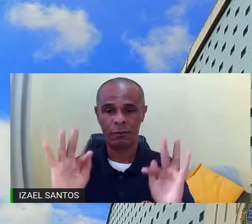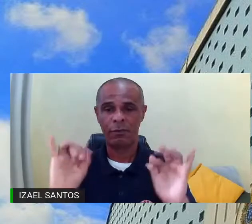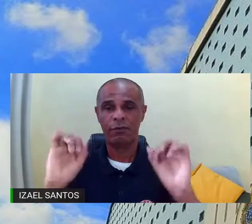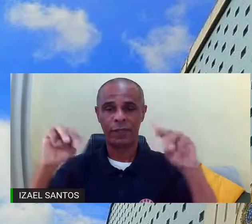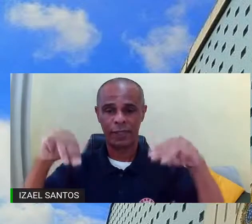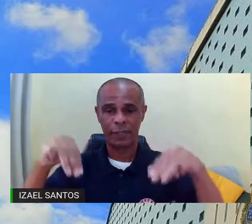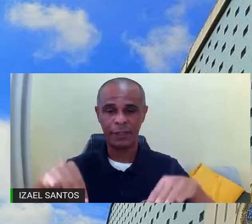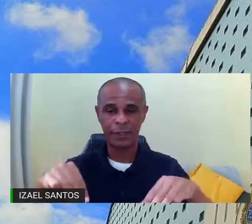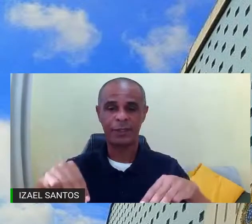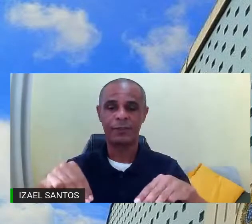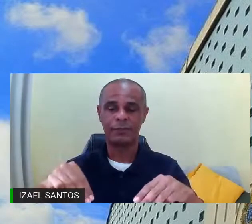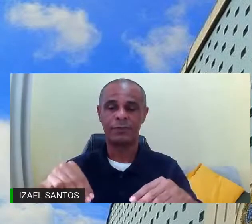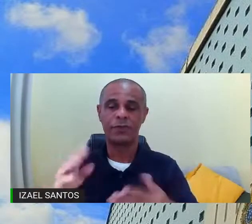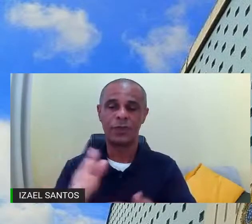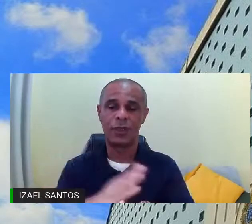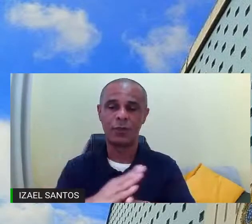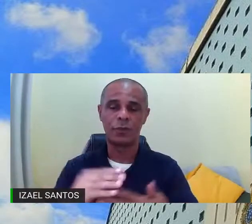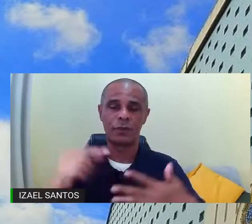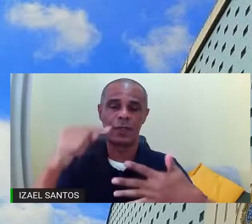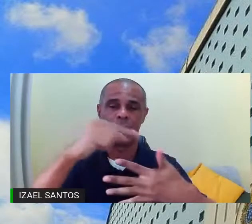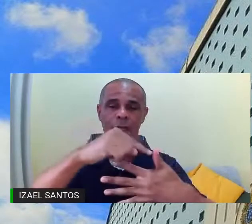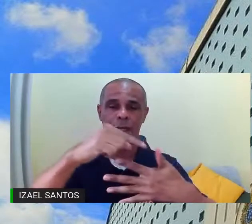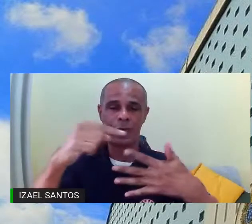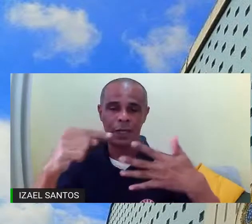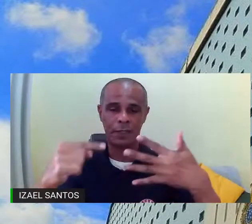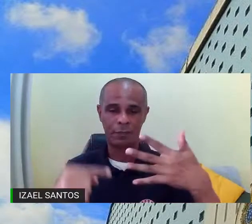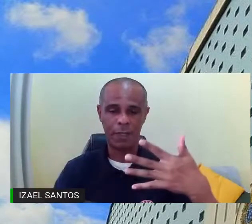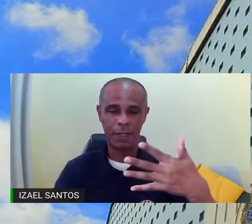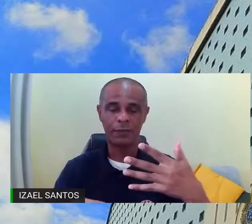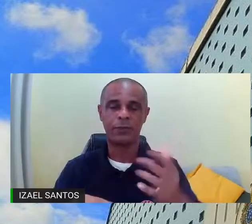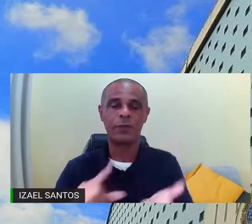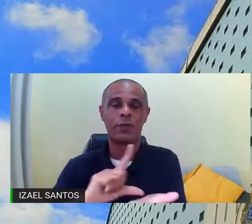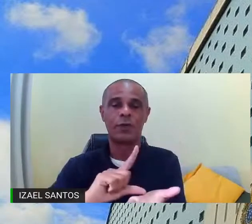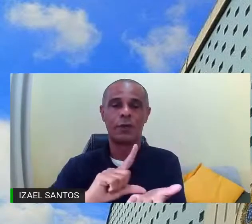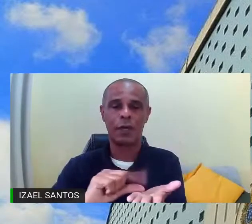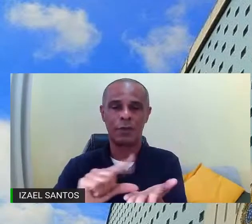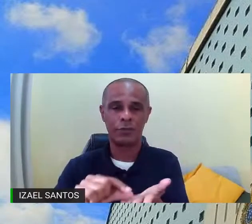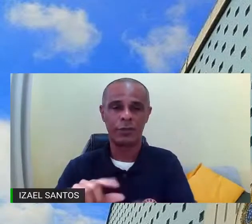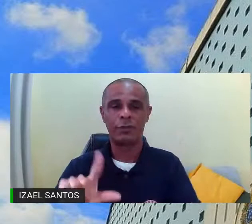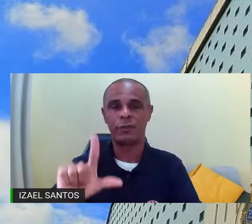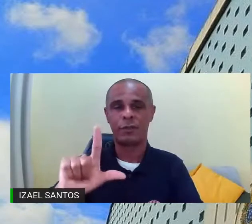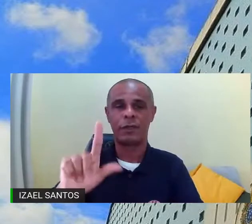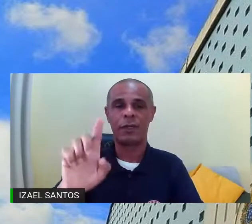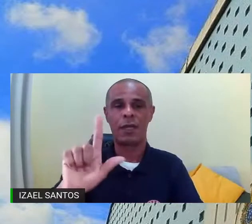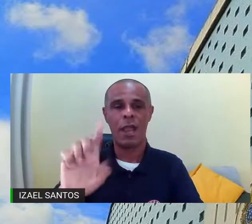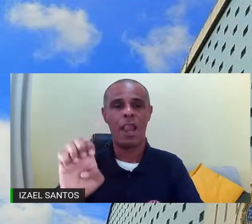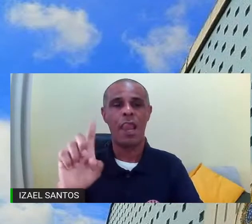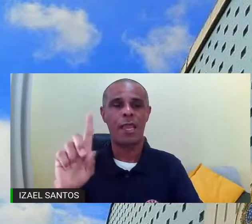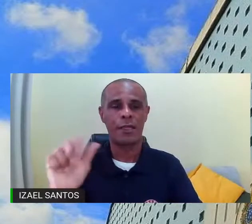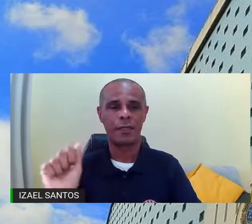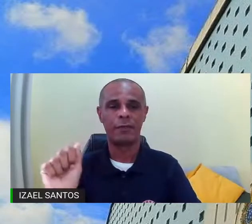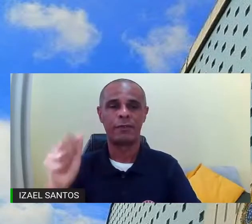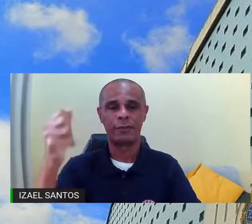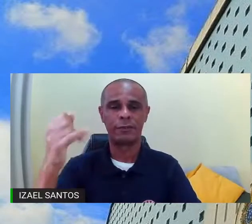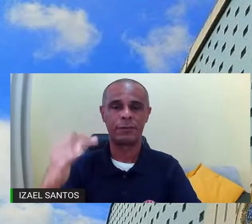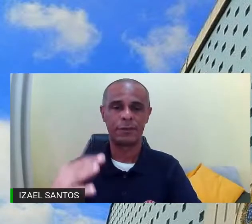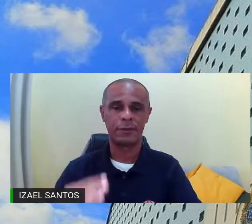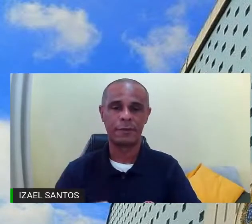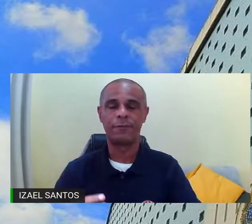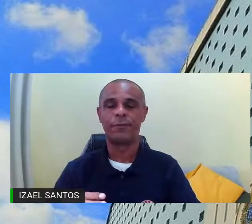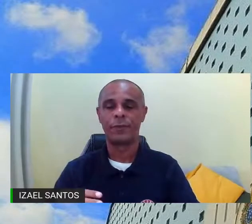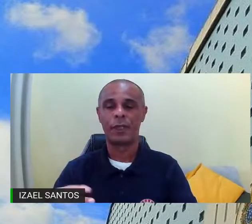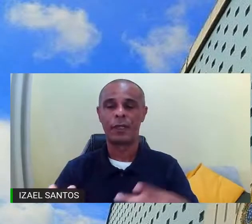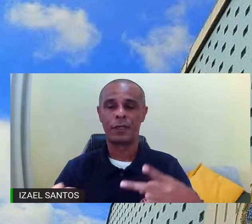essa seleção de alguns aspectos do texto de Leda Paulani. Passo à segunda parte, que brevemente vou